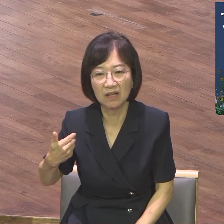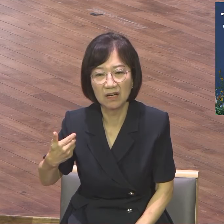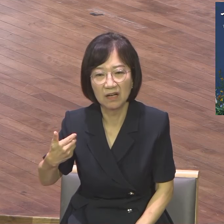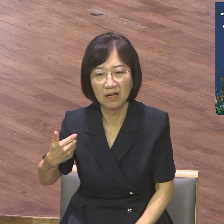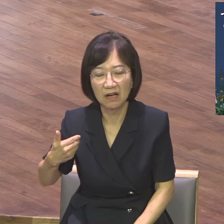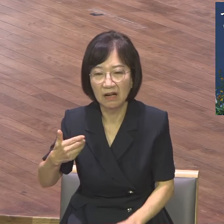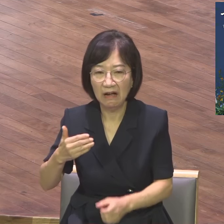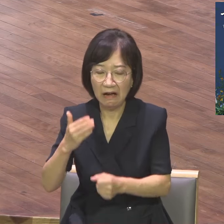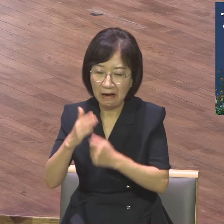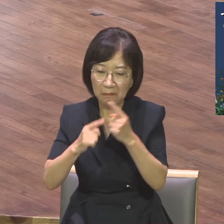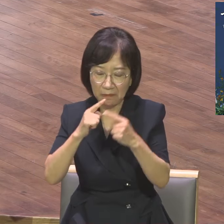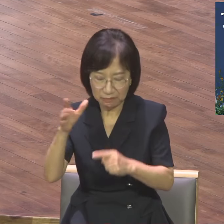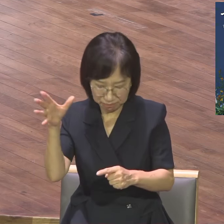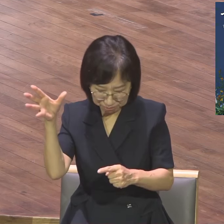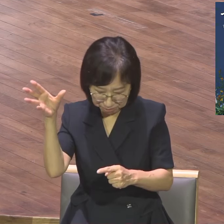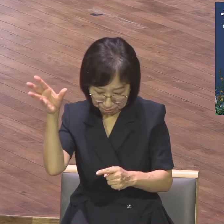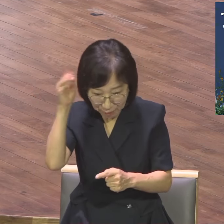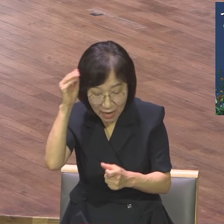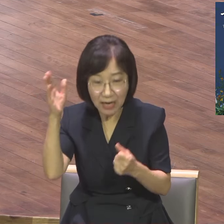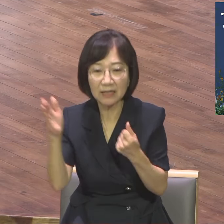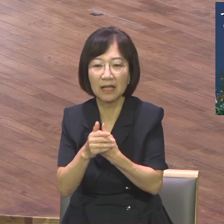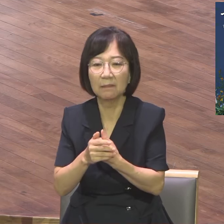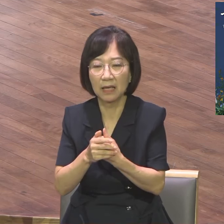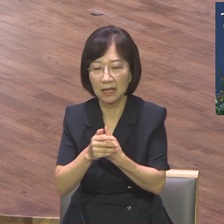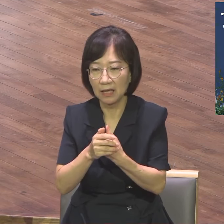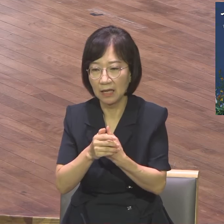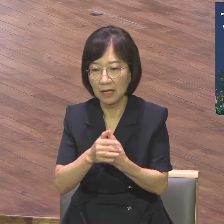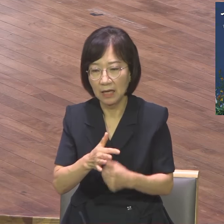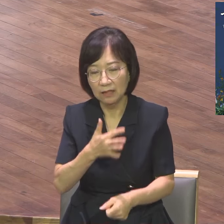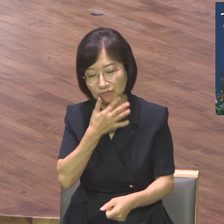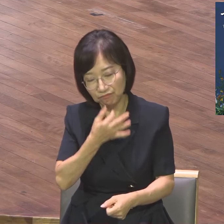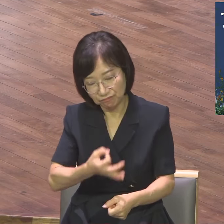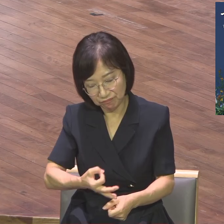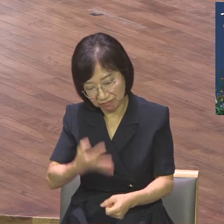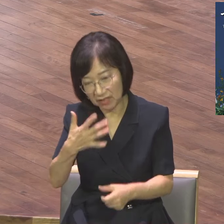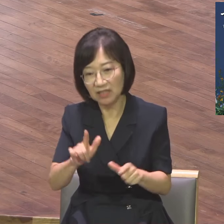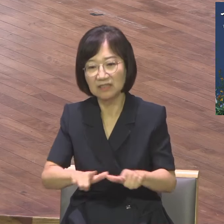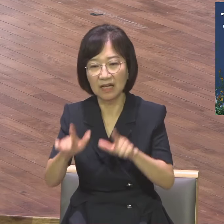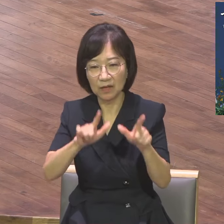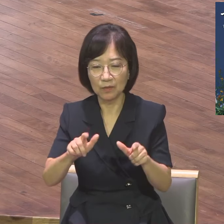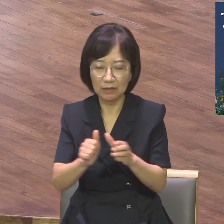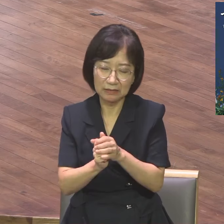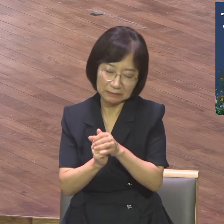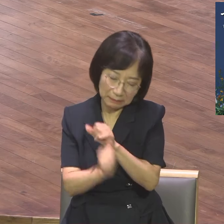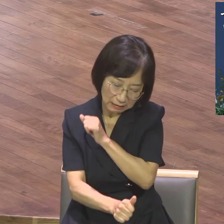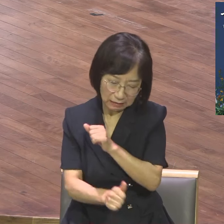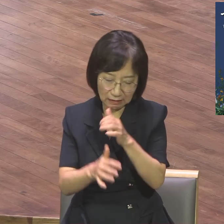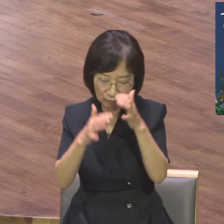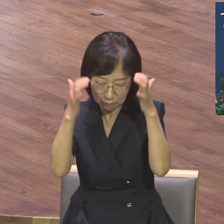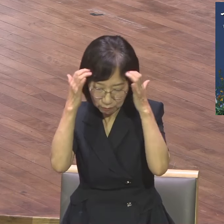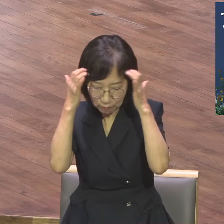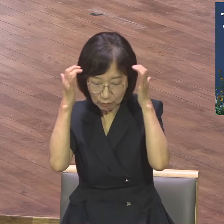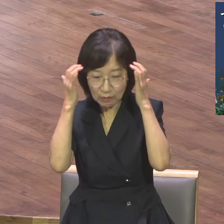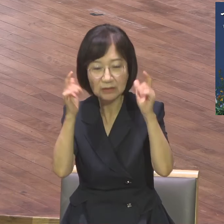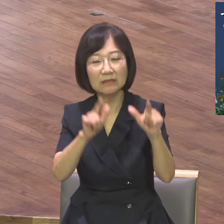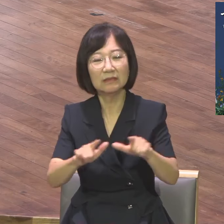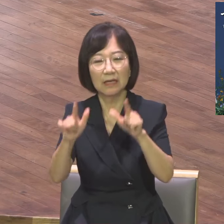무지했어. 왜 불행하게 사느냐? 성경에 무지했어. 왜 실패하느냐? 성경에 무지했어.